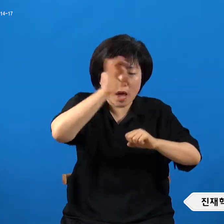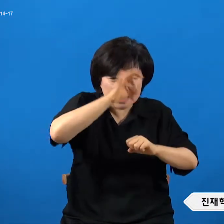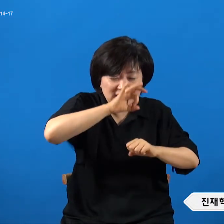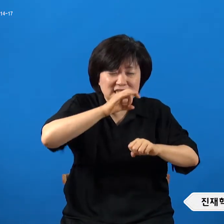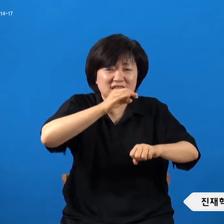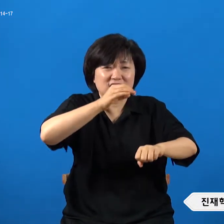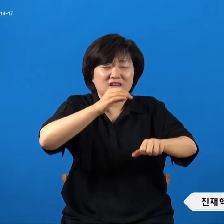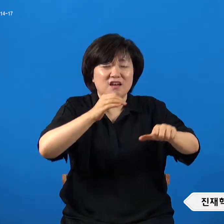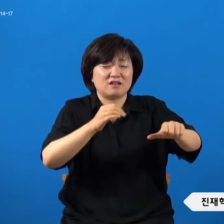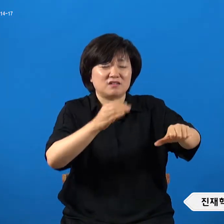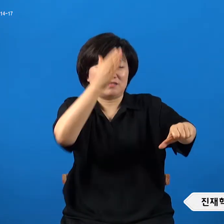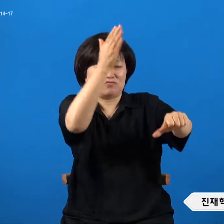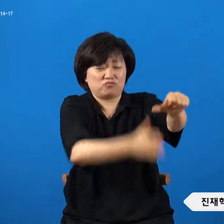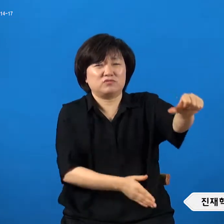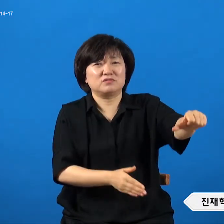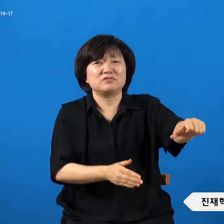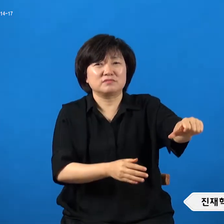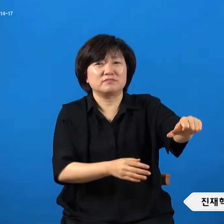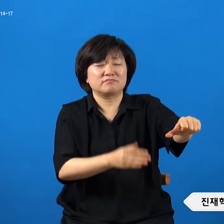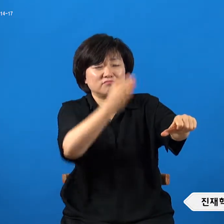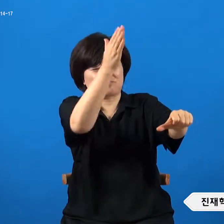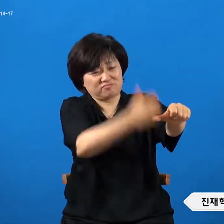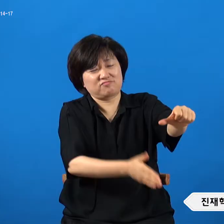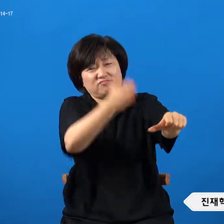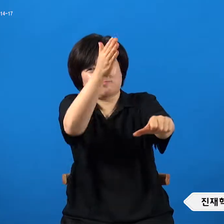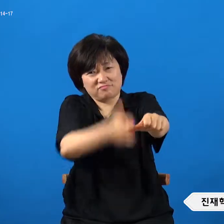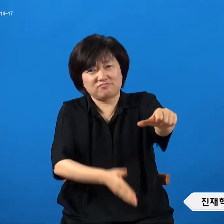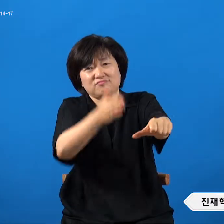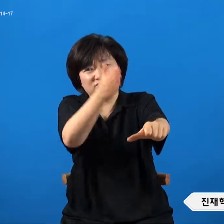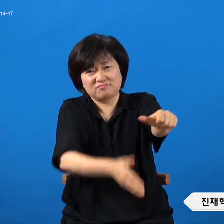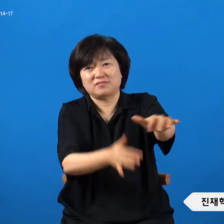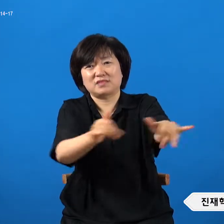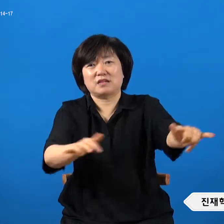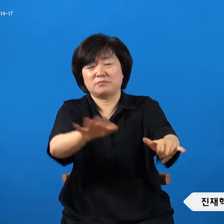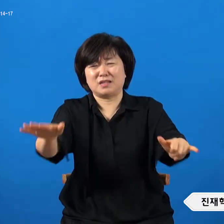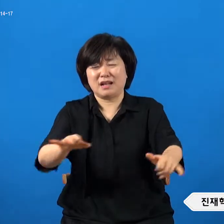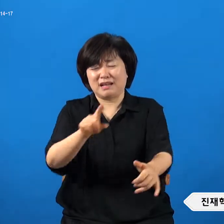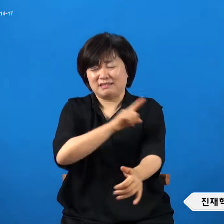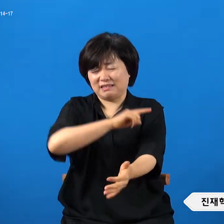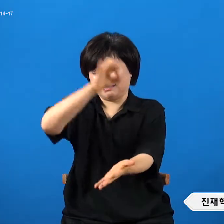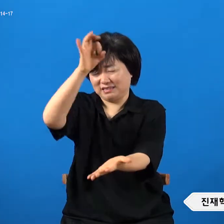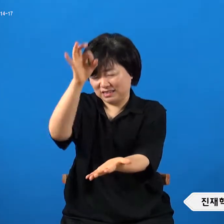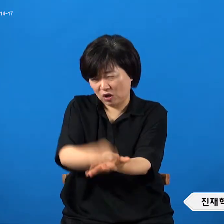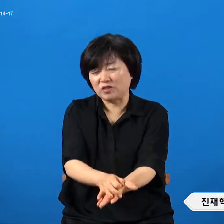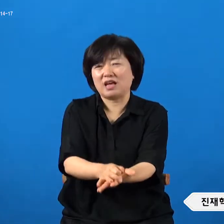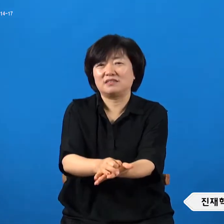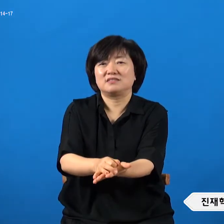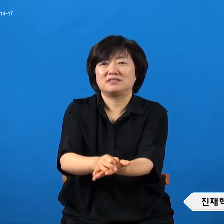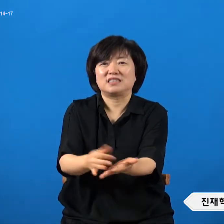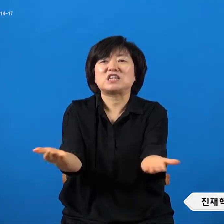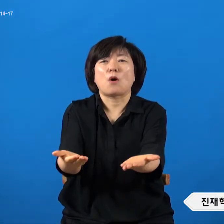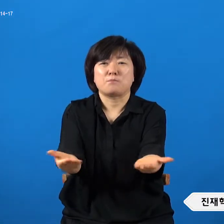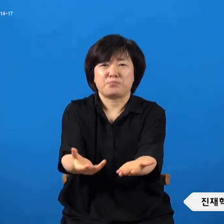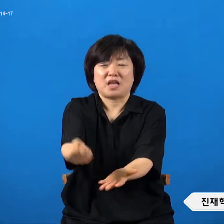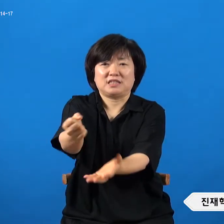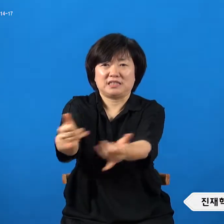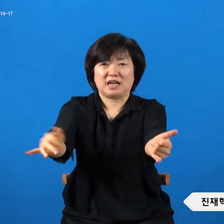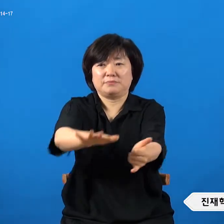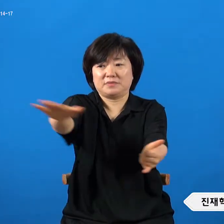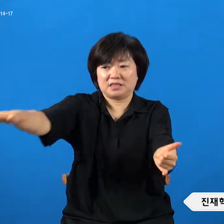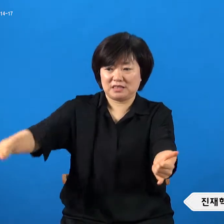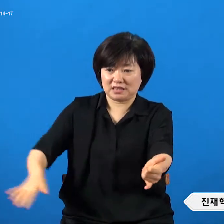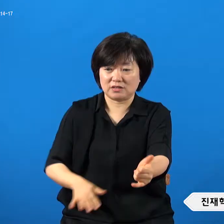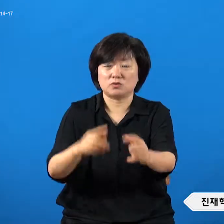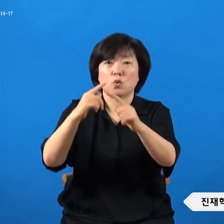해도 백정들은 아무도 관여하지 않는 가장 천한 사람들이었습니다. 그런데 그곳에서 백정들의 교회를